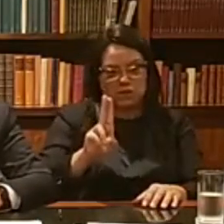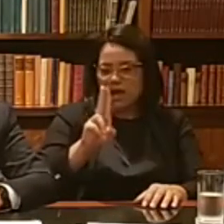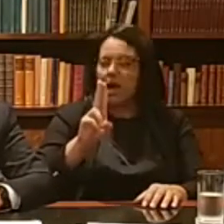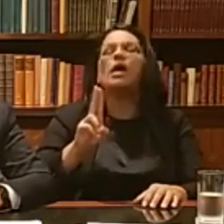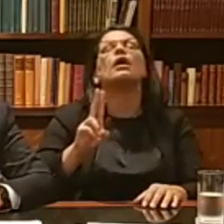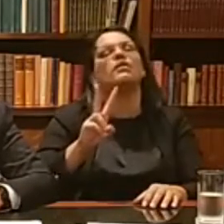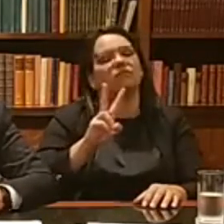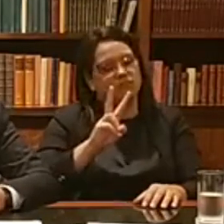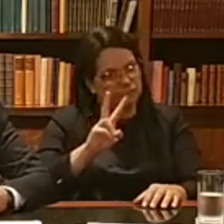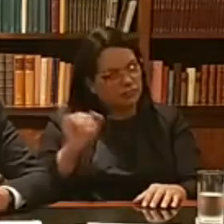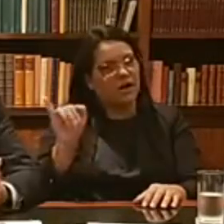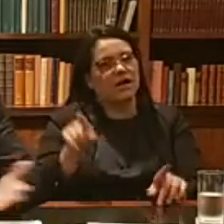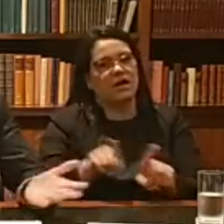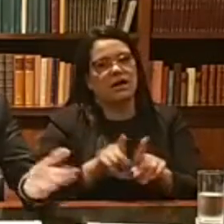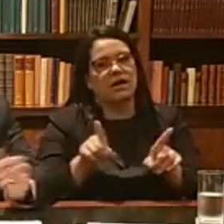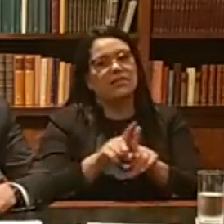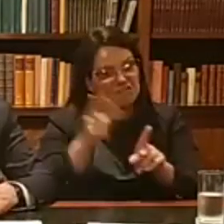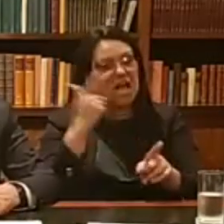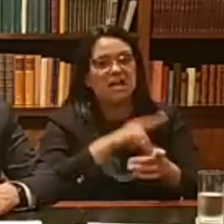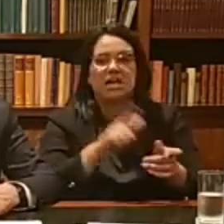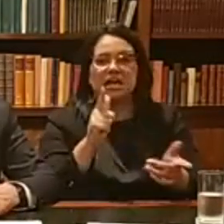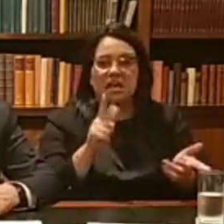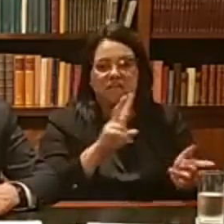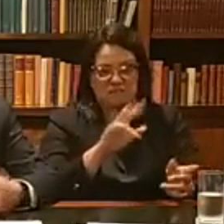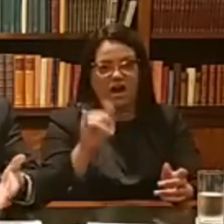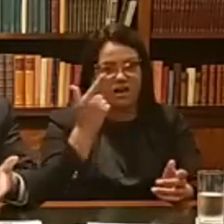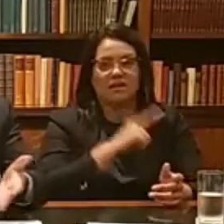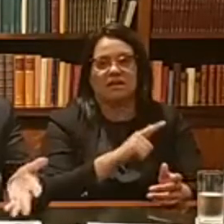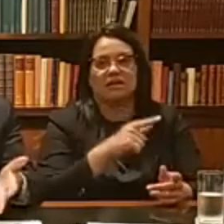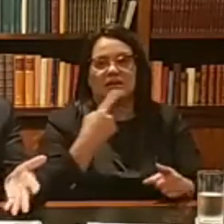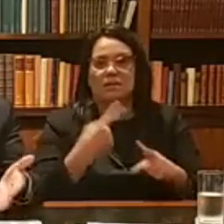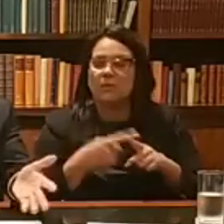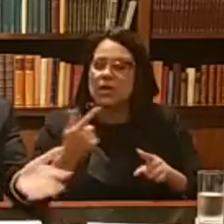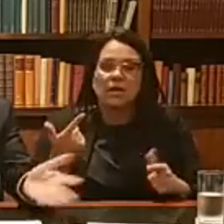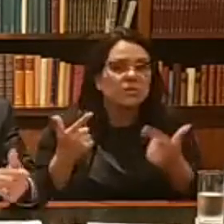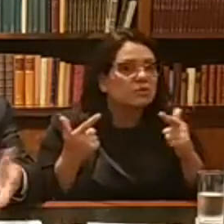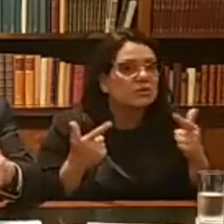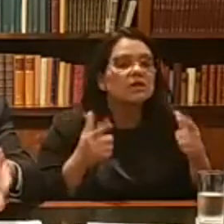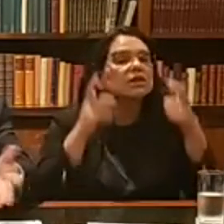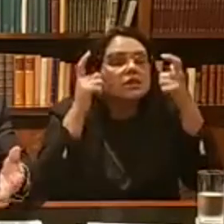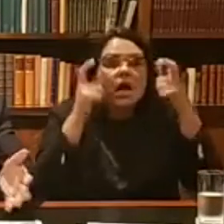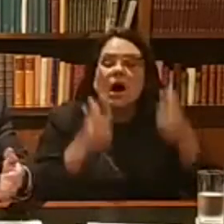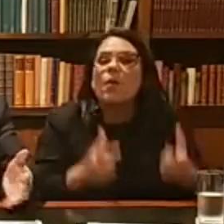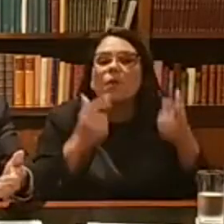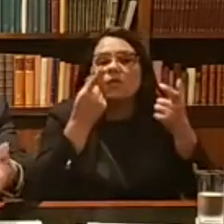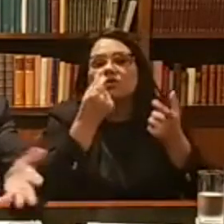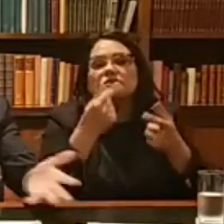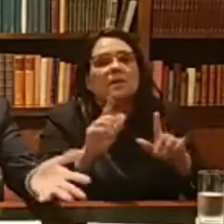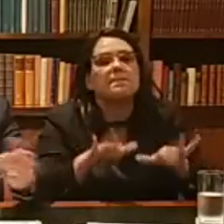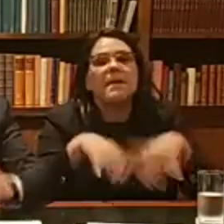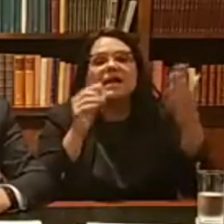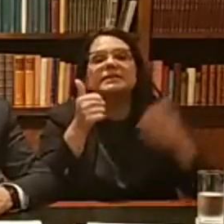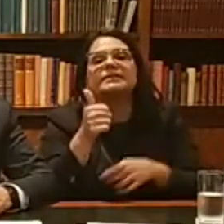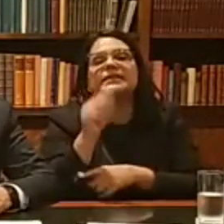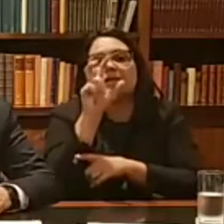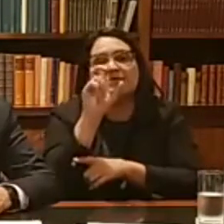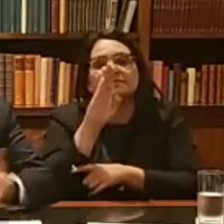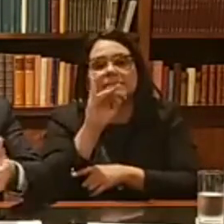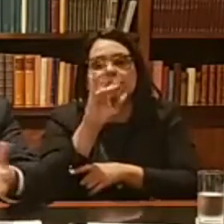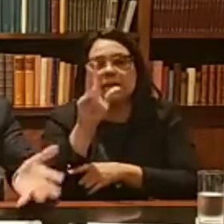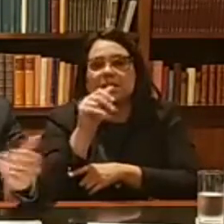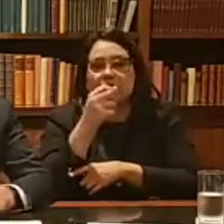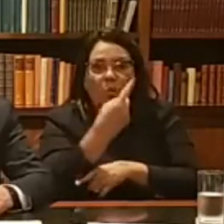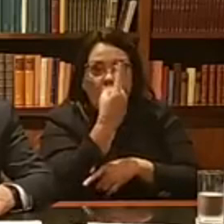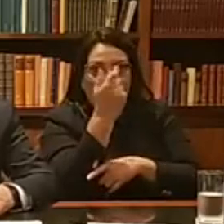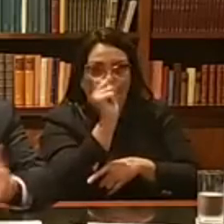vai entrar com uma ação direta constitucionalidade no Supremo e vai ganhar. Porque não está dizendo de onde é que vamos tirar mais 15 bilhões por ano.